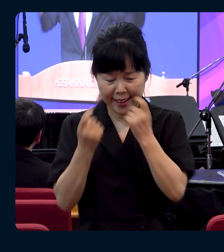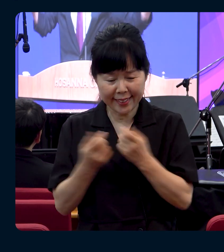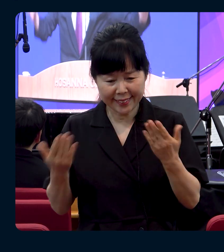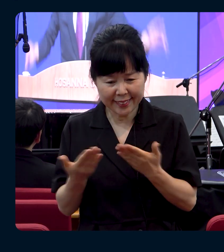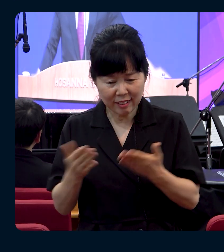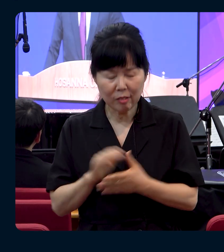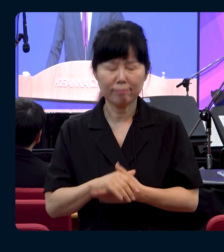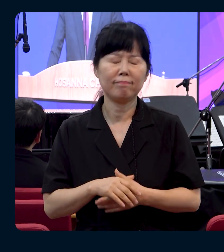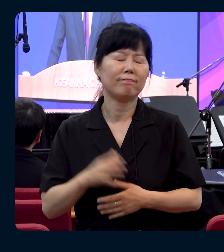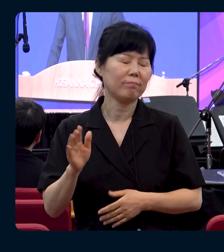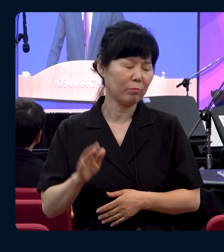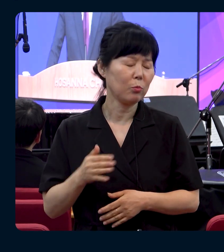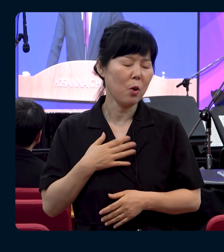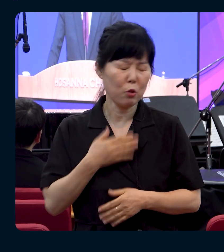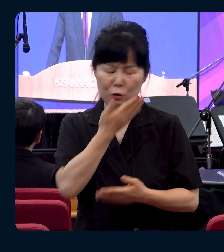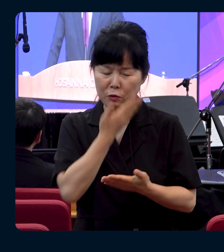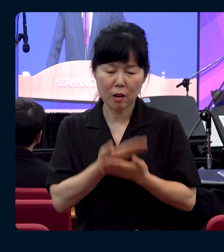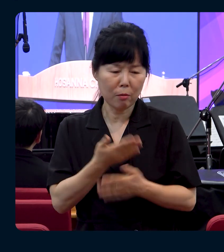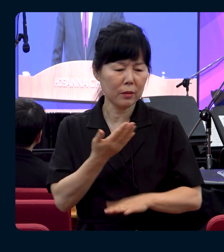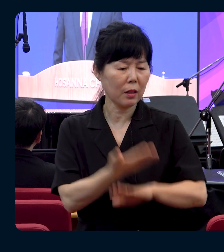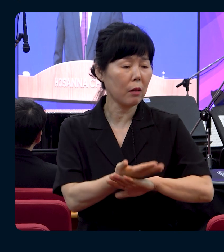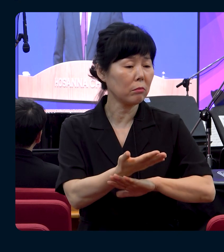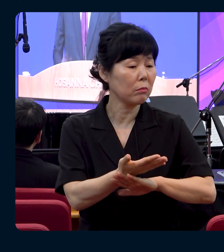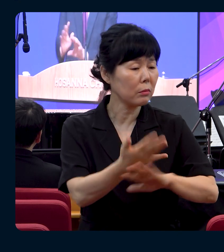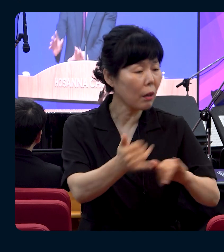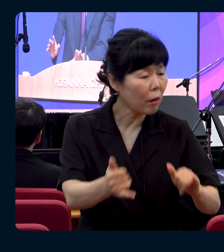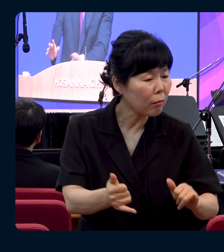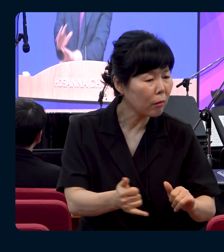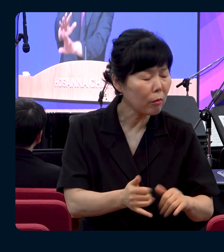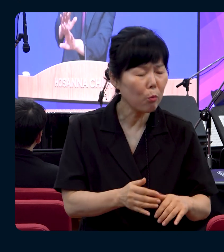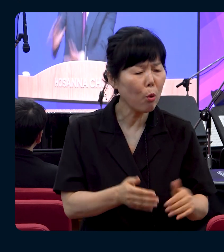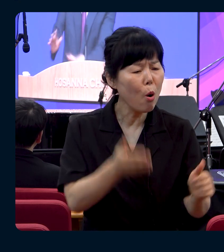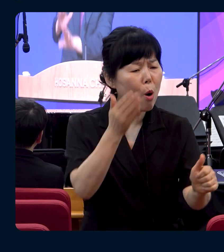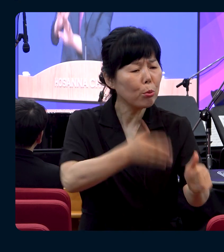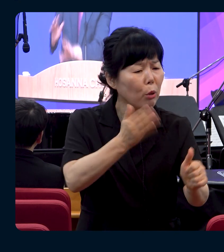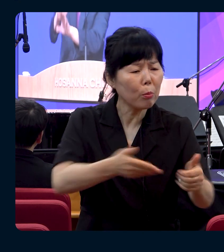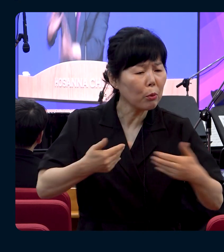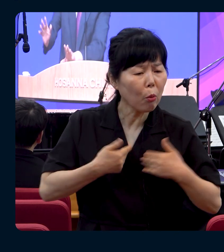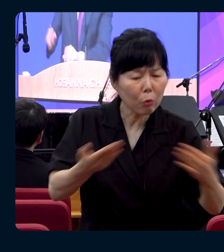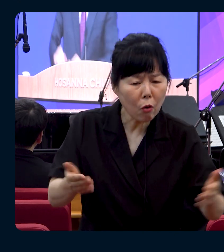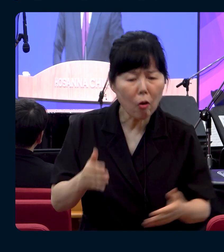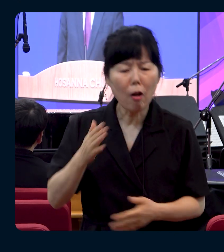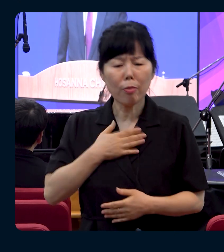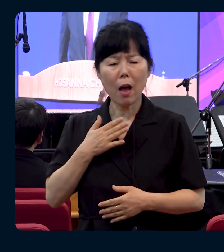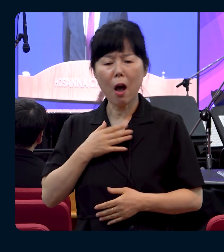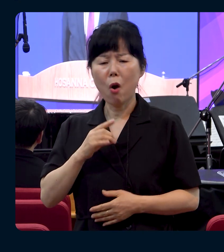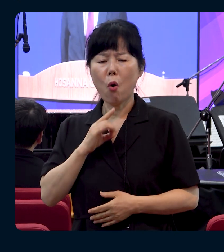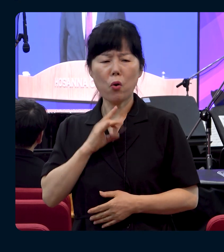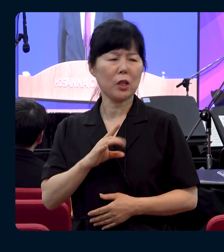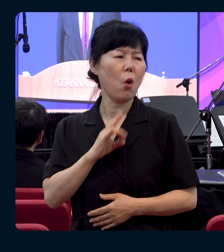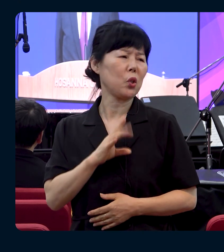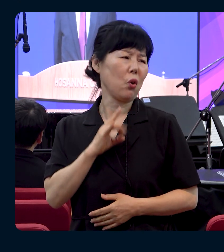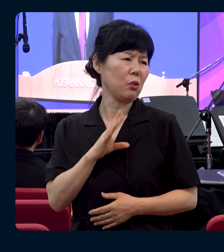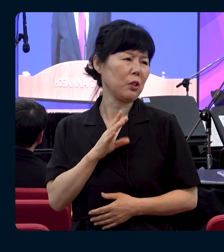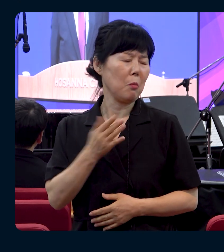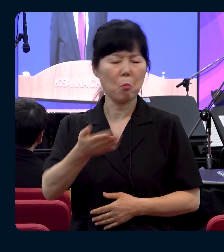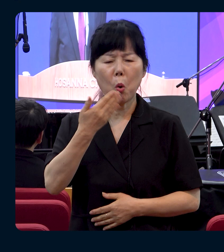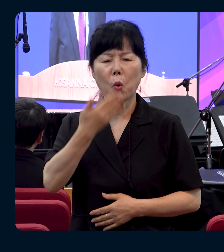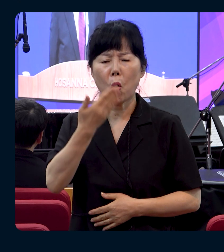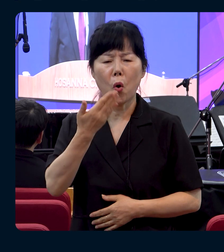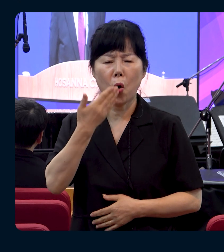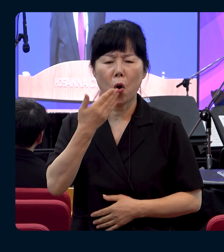살고 끝났다. 그건 인생이 아니, 그건 신앙인의 삶은 더더욱 아니죠, 그렇죠? 근데 그렇게